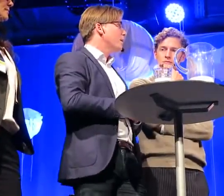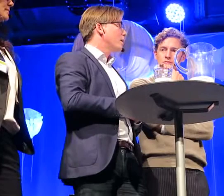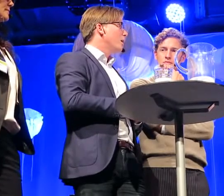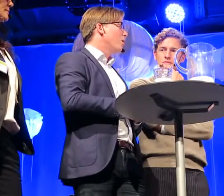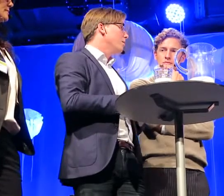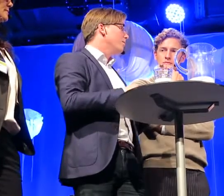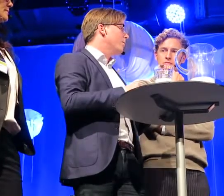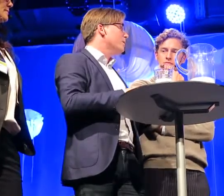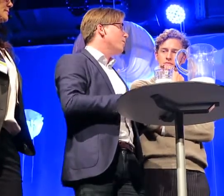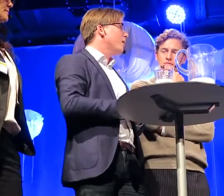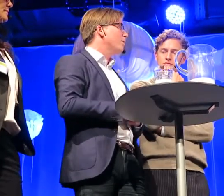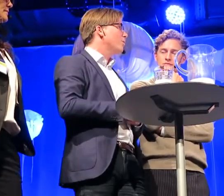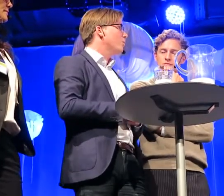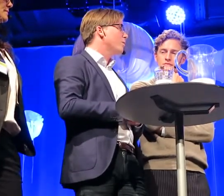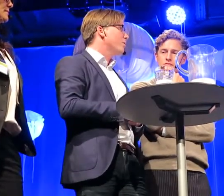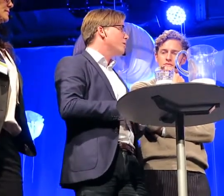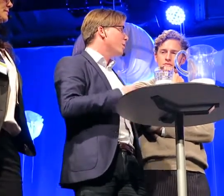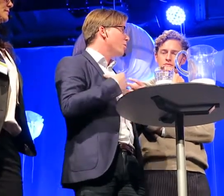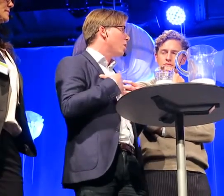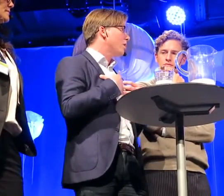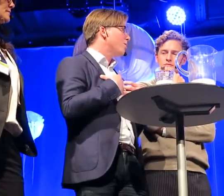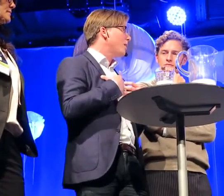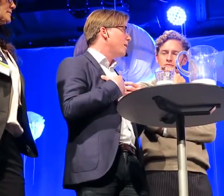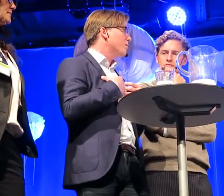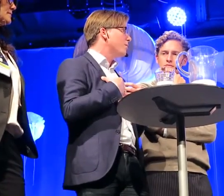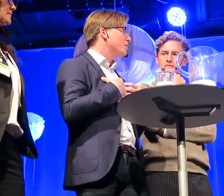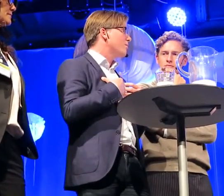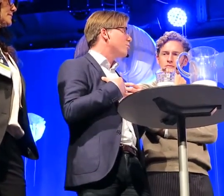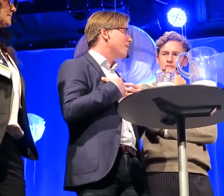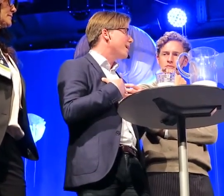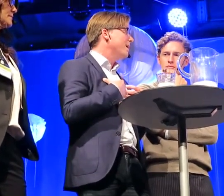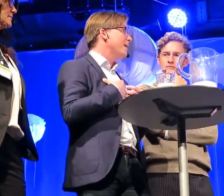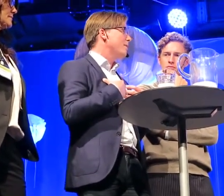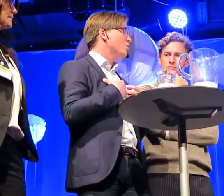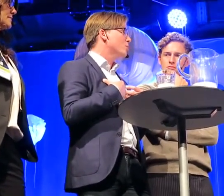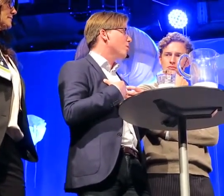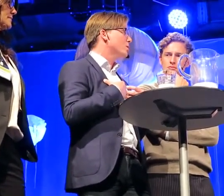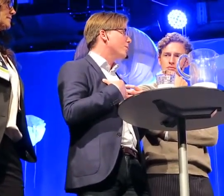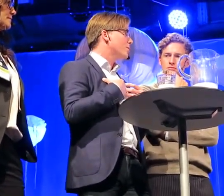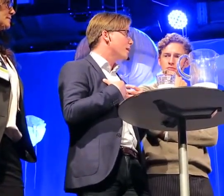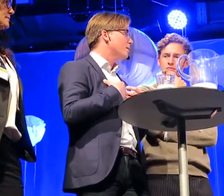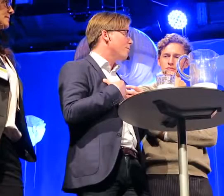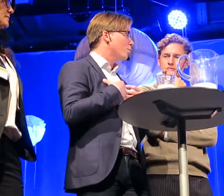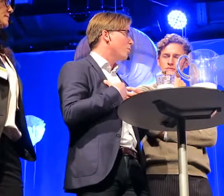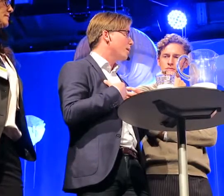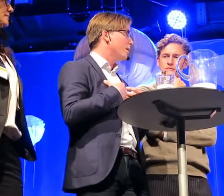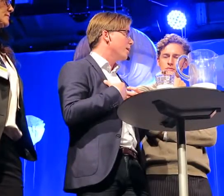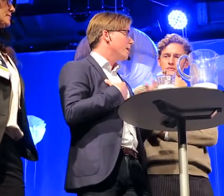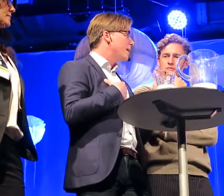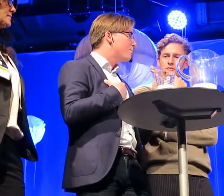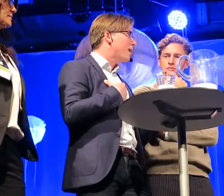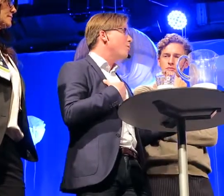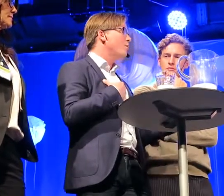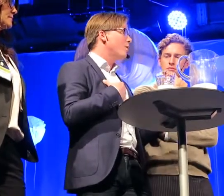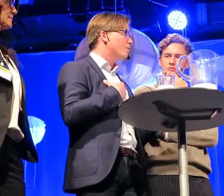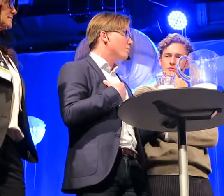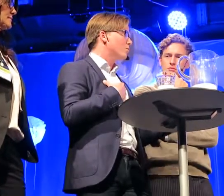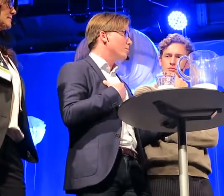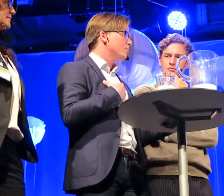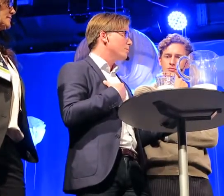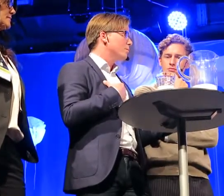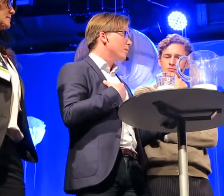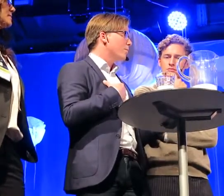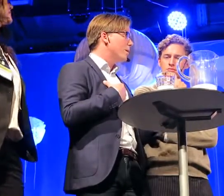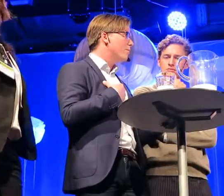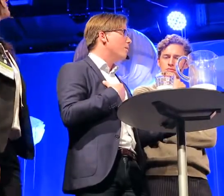överens. Ja, i värsta fall har vi då kommit överens om att jag hade haft fel och så hade vi istället försökt reglera vårt saker istället för skatta på dåliga grejer. Ibland behövs